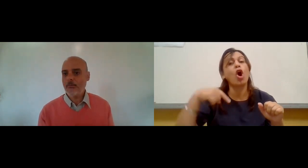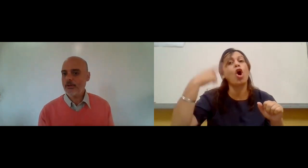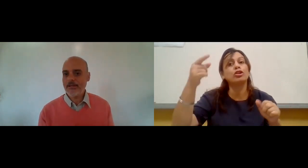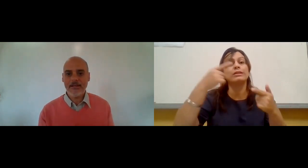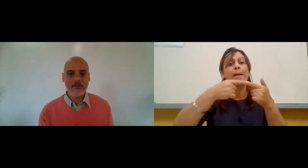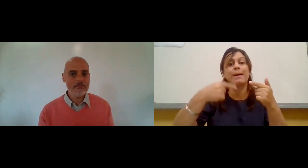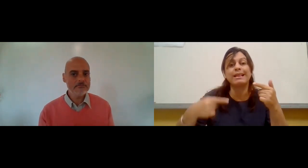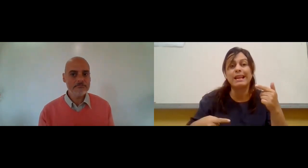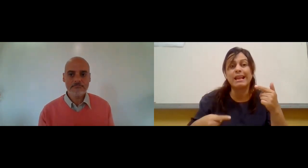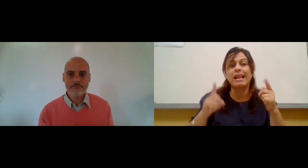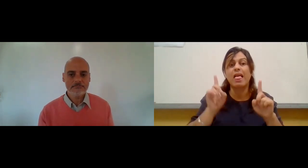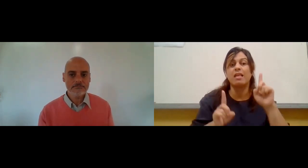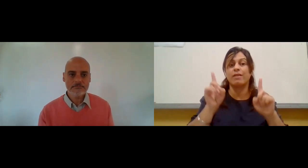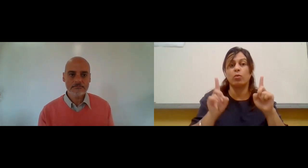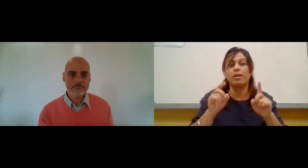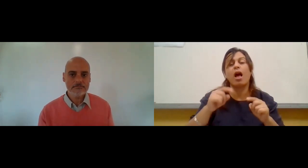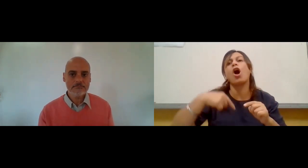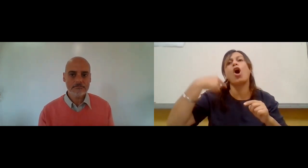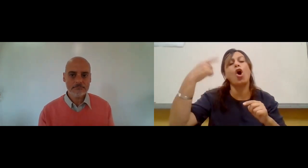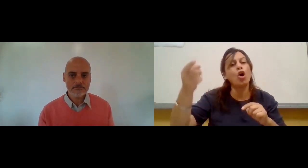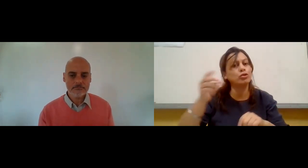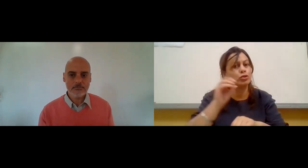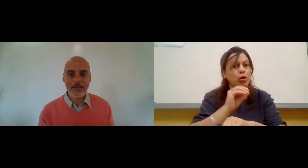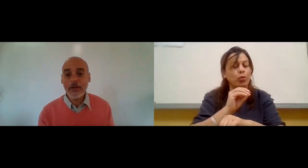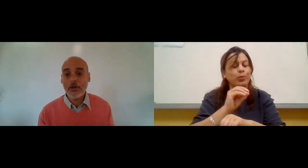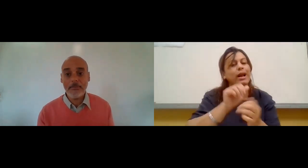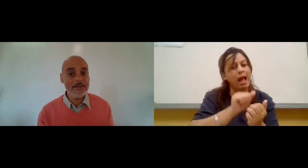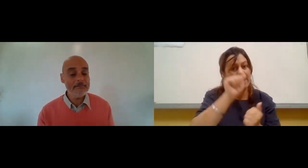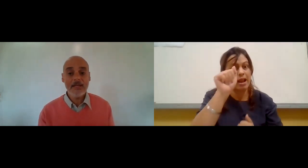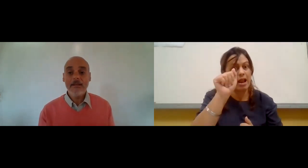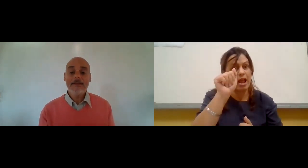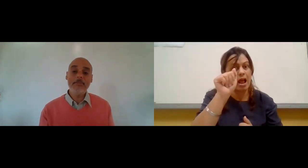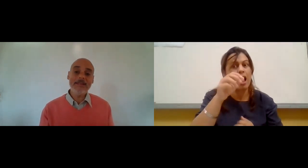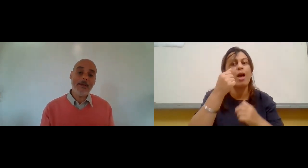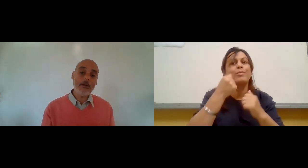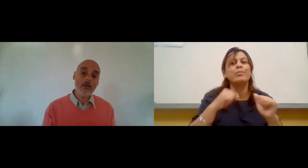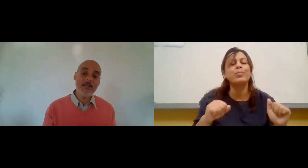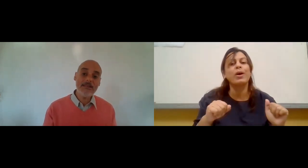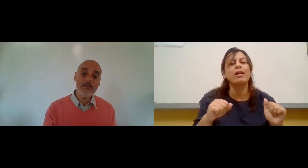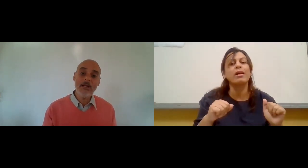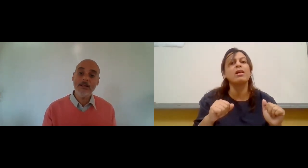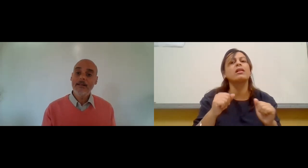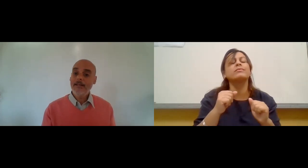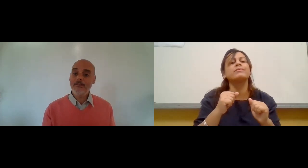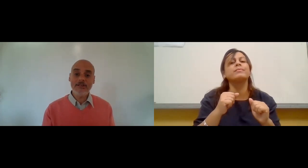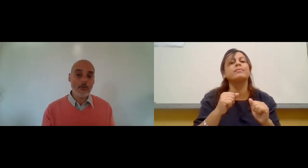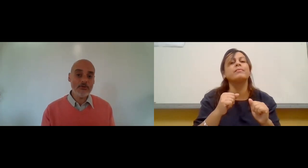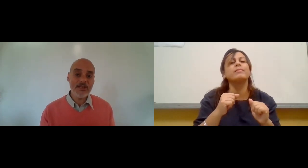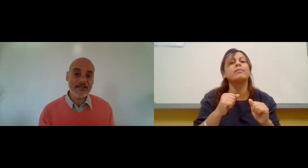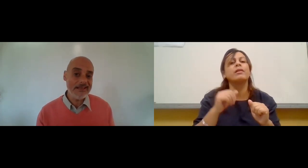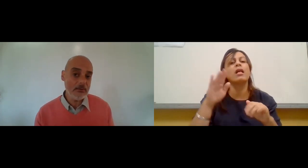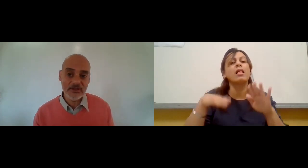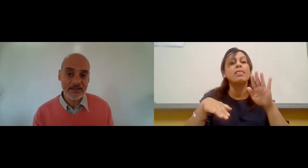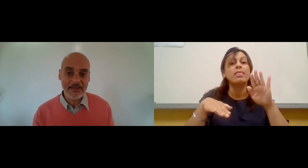No estamos revalidando. Ah, bien, bien, perfecto. Pero bueno, Muchas gracias. depende, capaz que alguna optativa, eso entra a